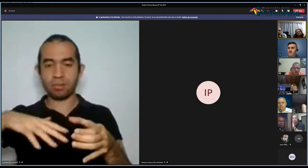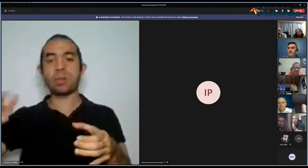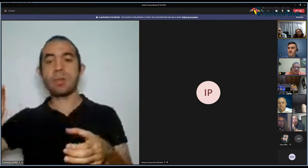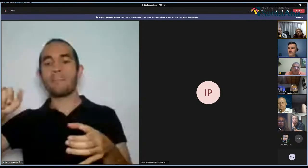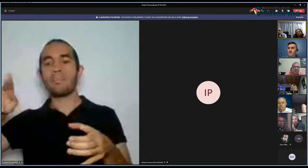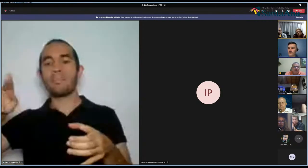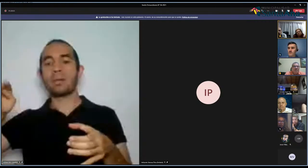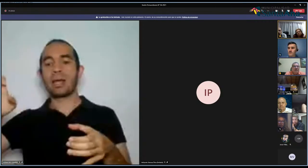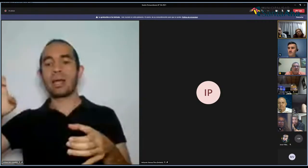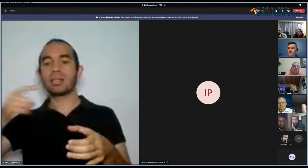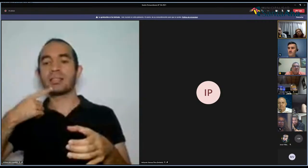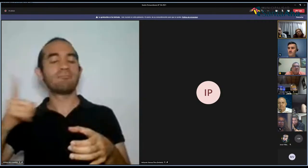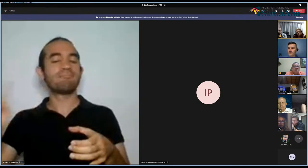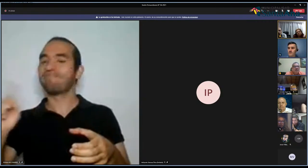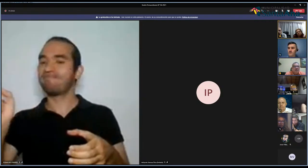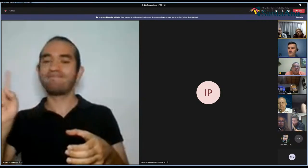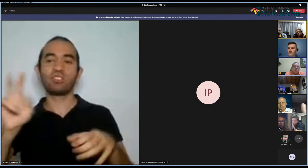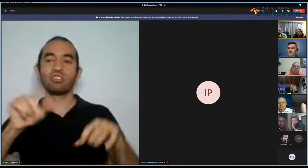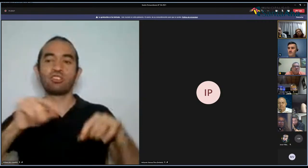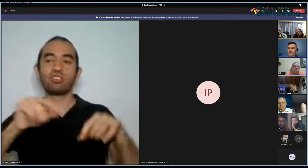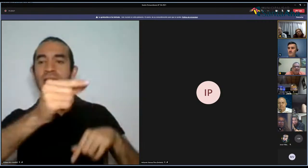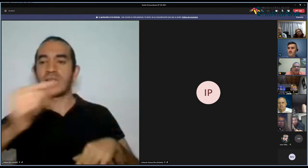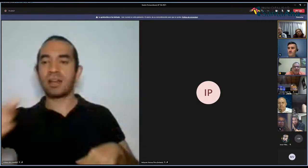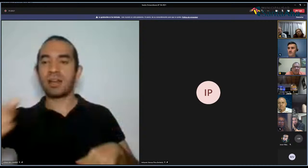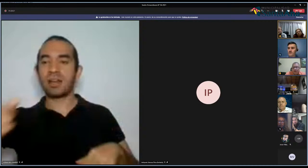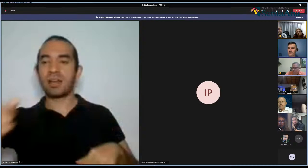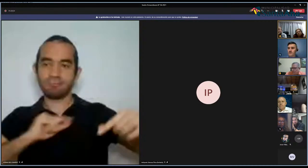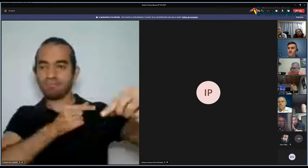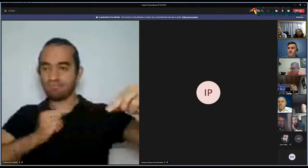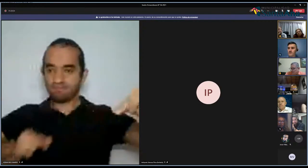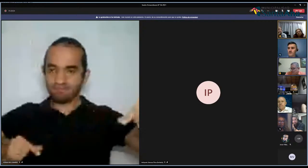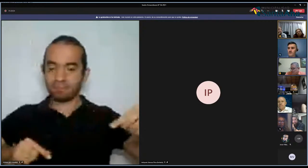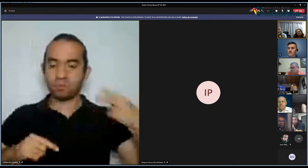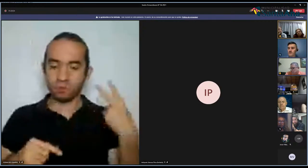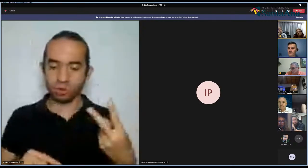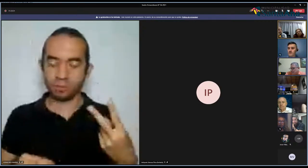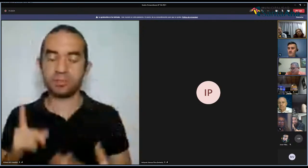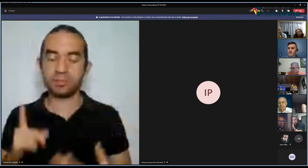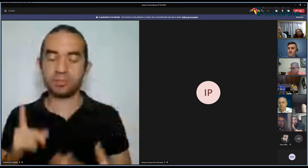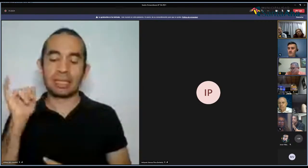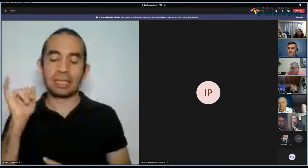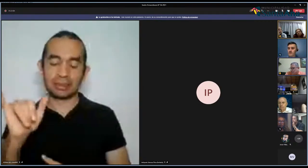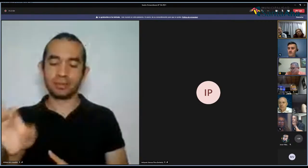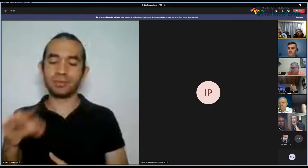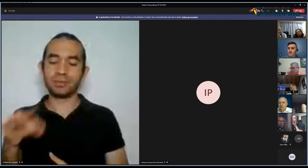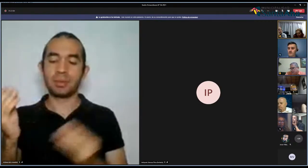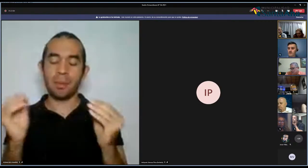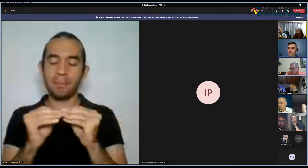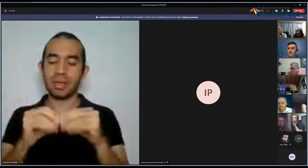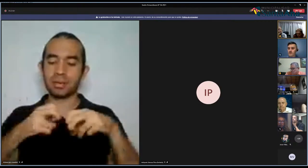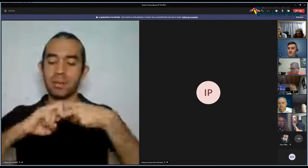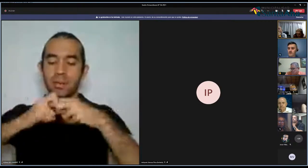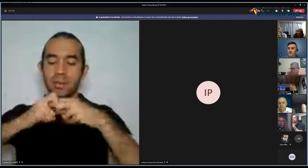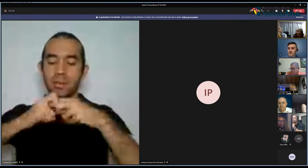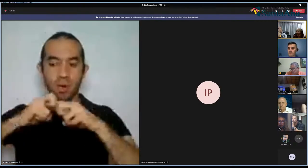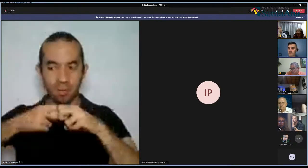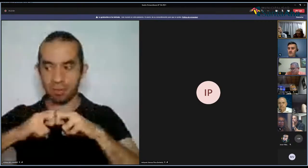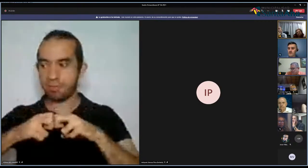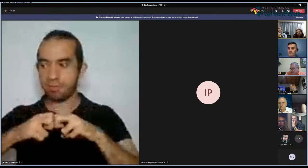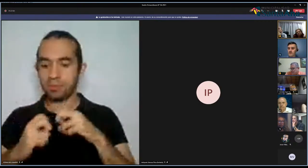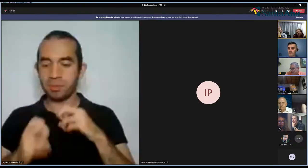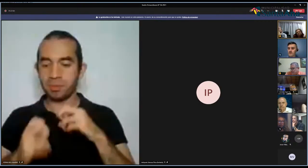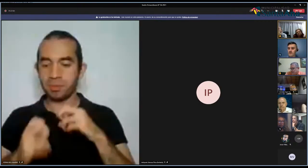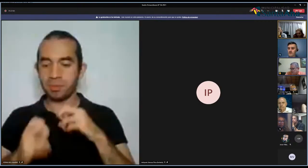pasan dos quebradas entonces ahí fue donde viene todavía mucho más problema que incluso se le tuvo que hacer